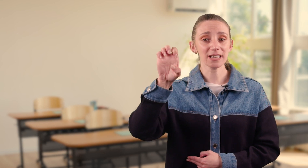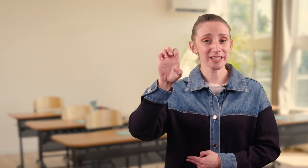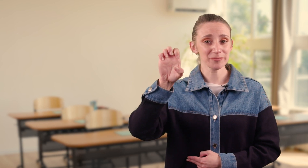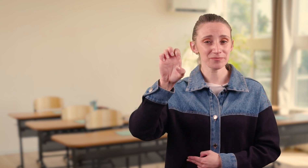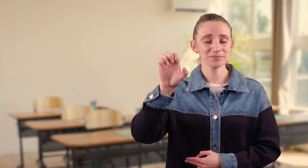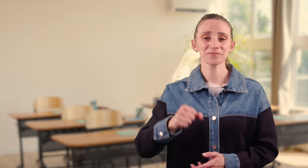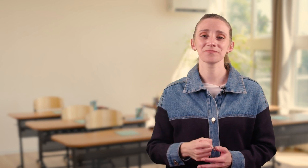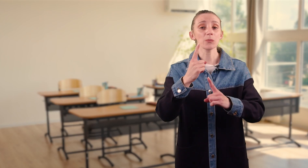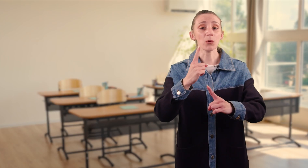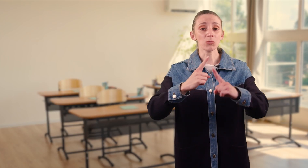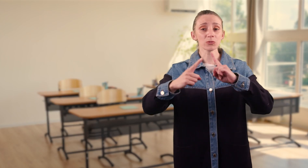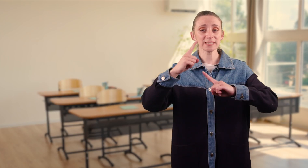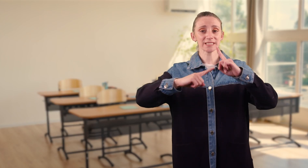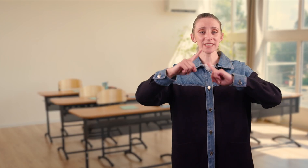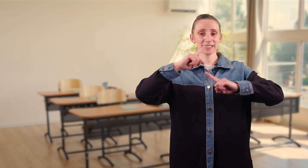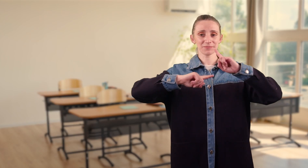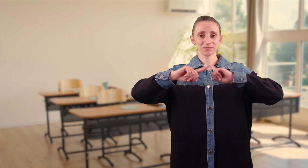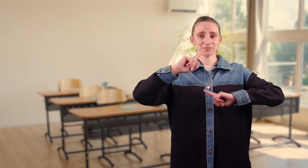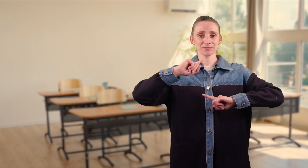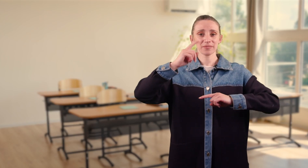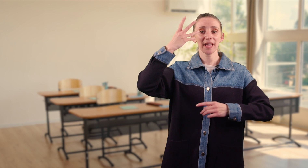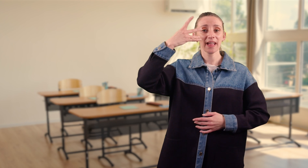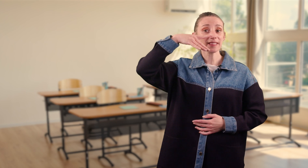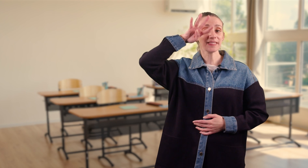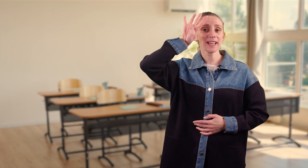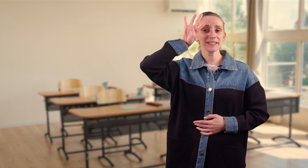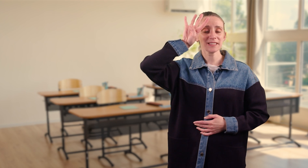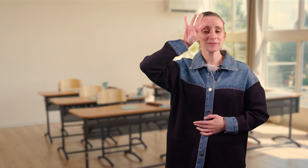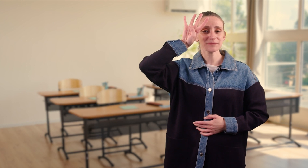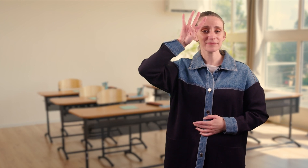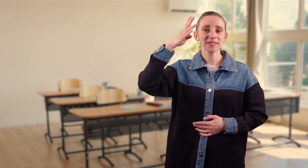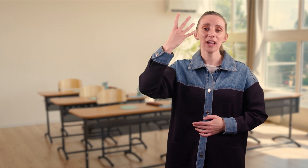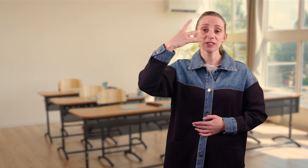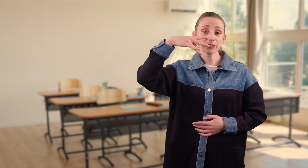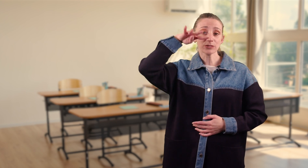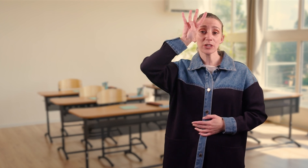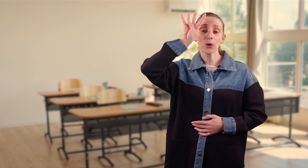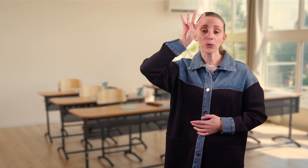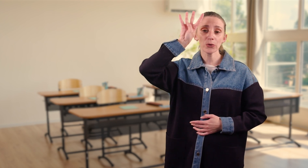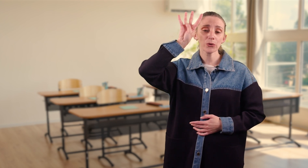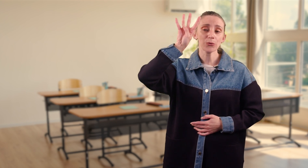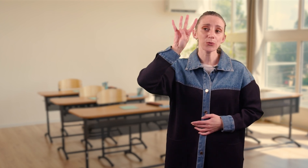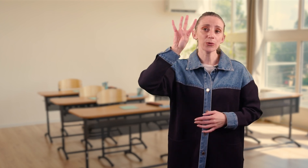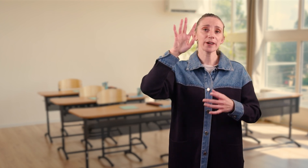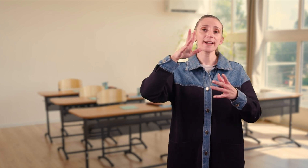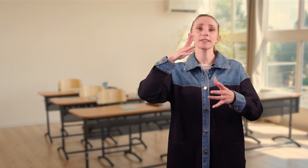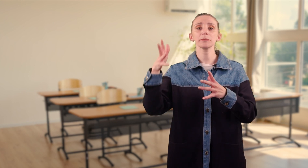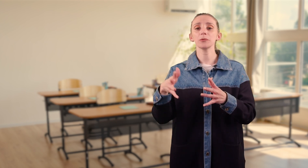Nathalie. Mon nom signé, Nathalie. Ça veut dire, en gros, on lui aurait attribué